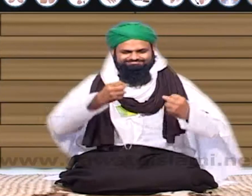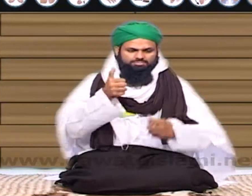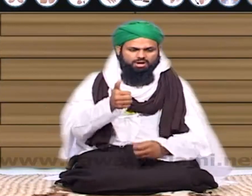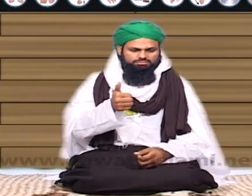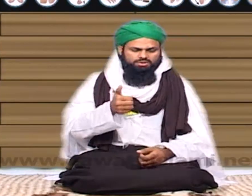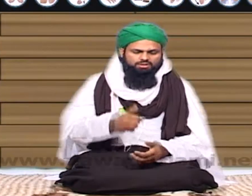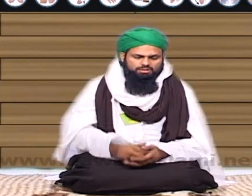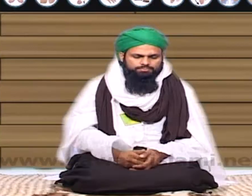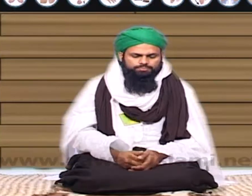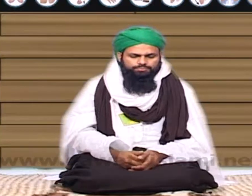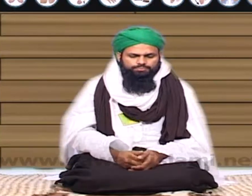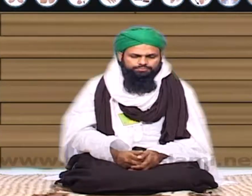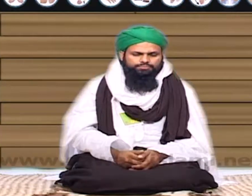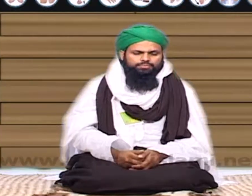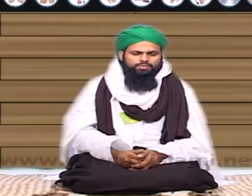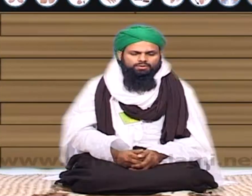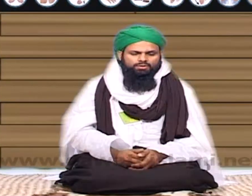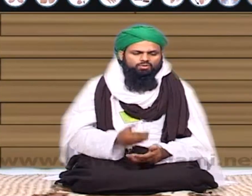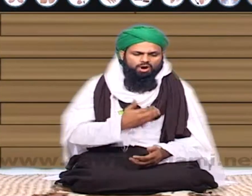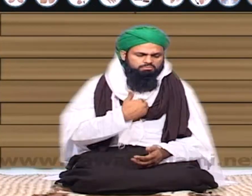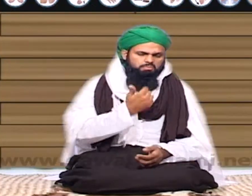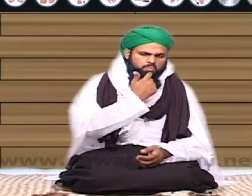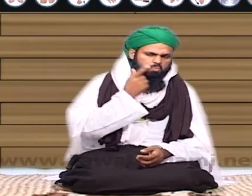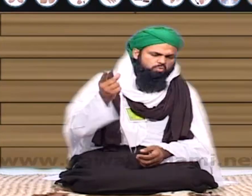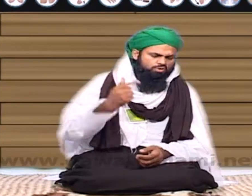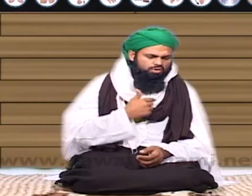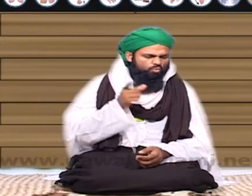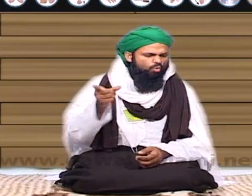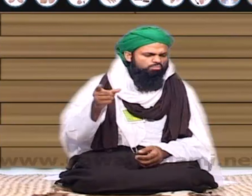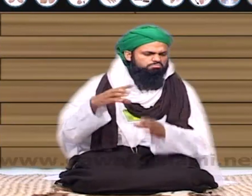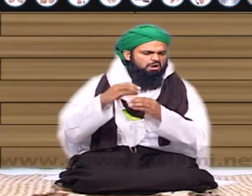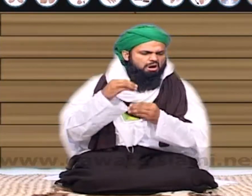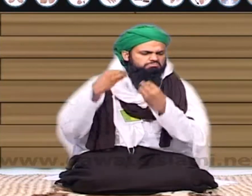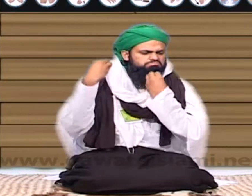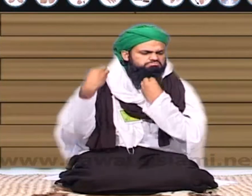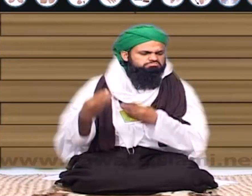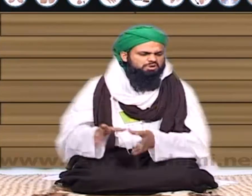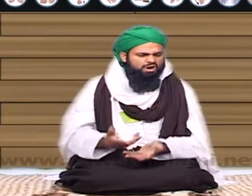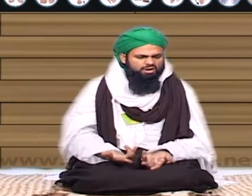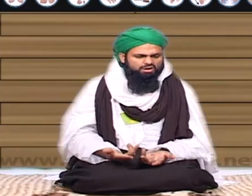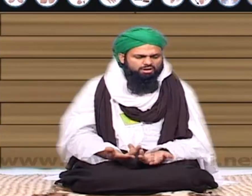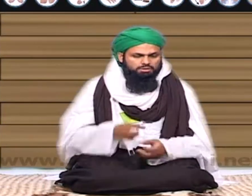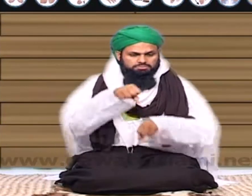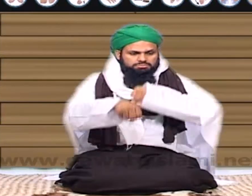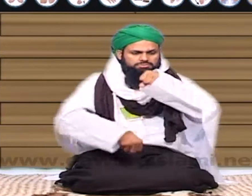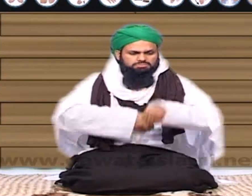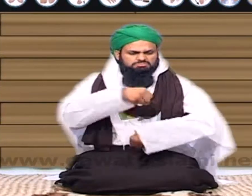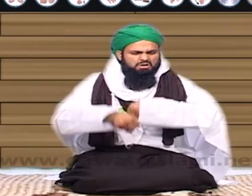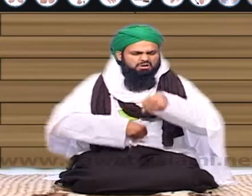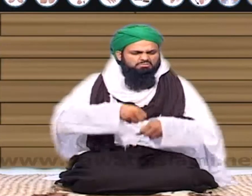کار کو بہت اچھی سمجھتا ہے، سبک رفتار، اور آپ پیچھے سے کہتے ہیں کہ یار یہ سے کھٹاڑا، ہو سکتا ہے اس کا دل دکھ جائے. اس کی سائیکل کو آپ